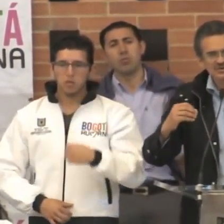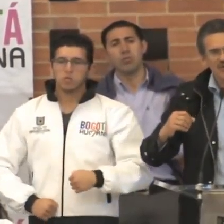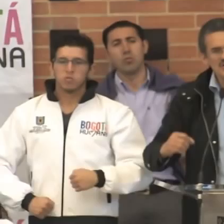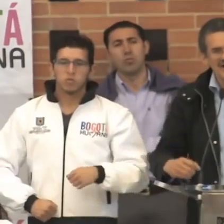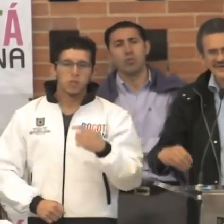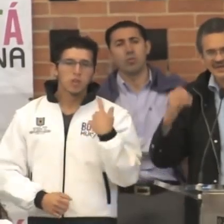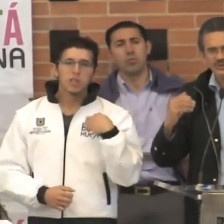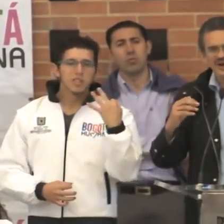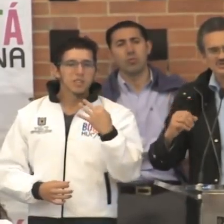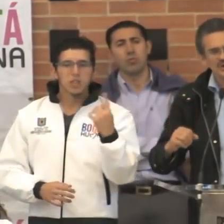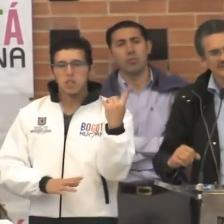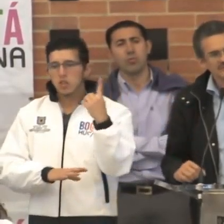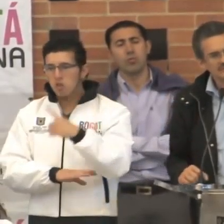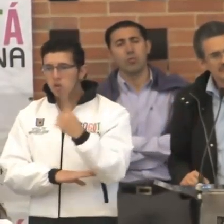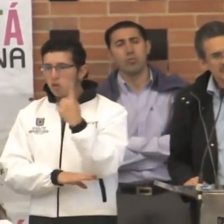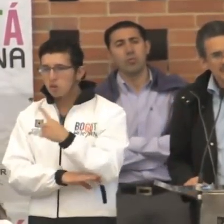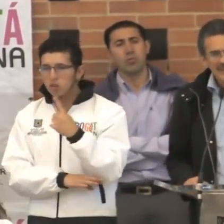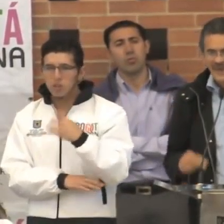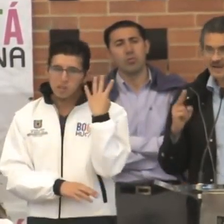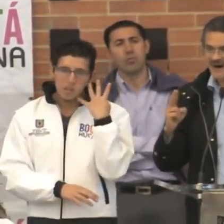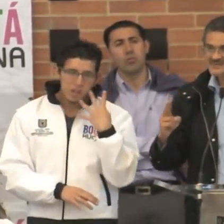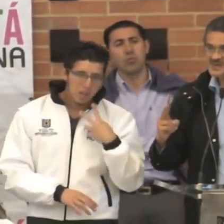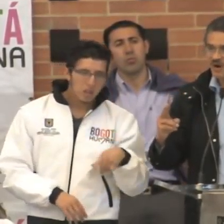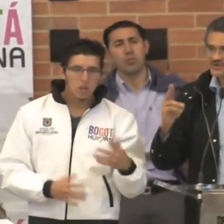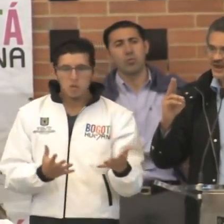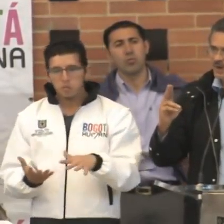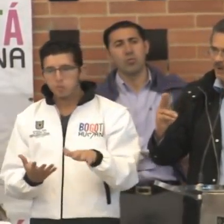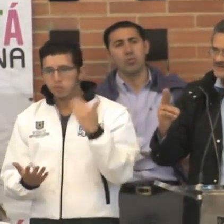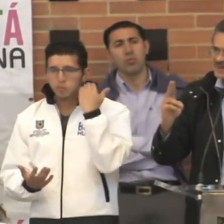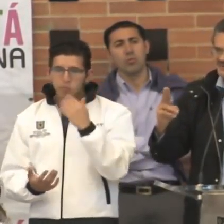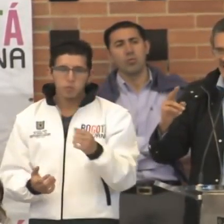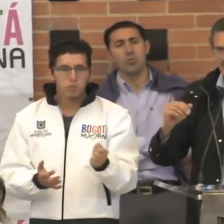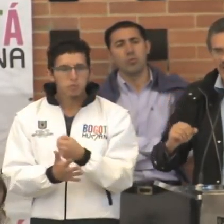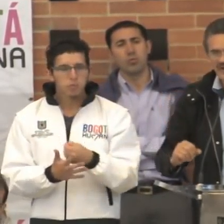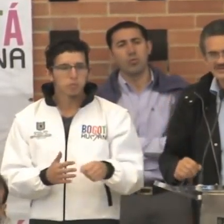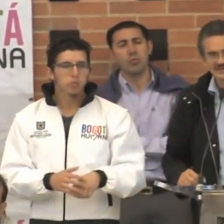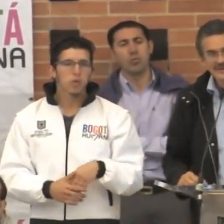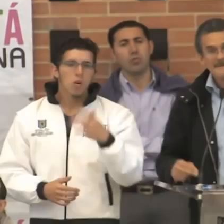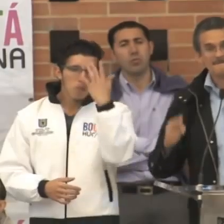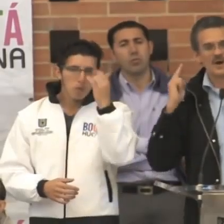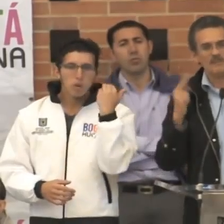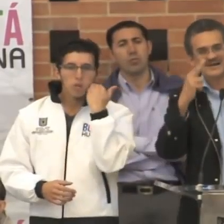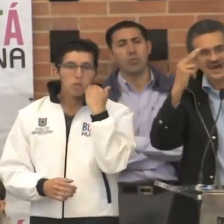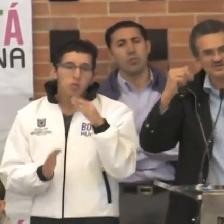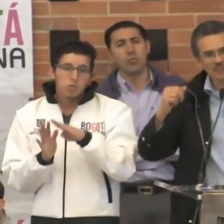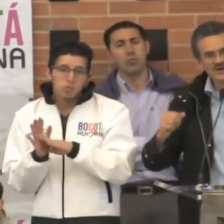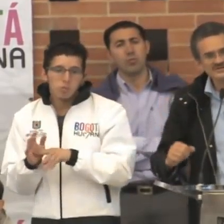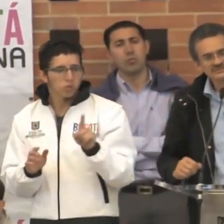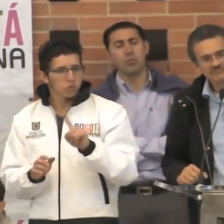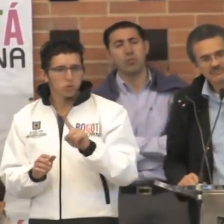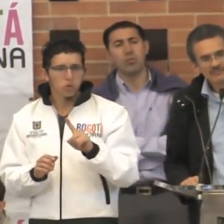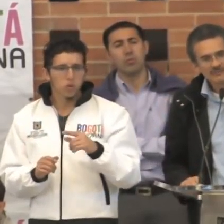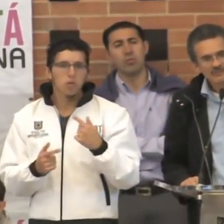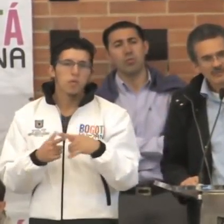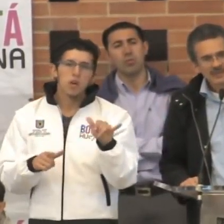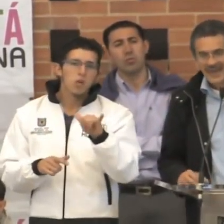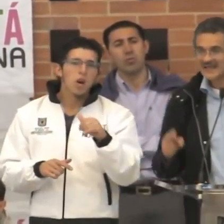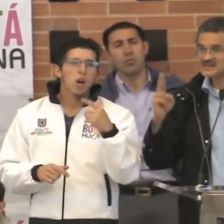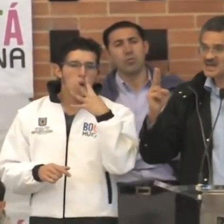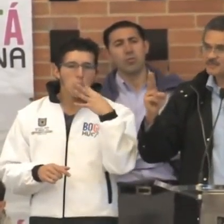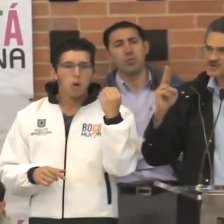muertes en Ciudad Bolívar y en toda la ciudad. El machismo tiene como víctimas a las mujeres, pero más a los hombres.